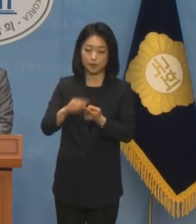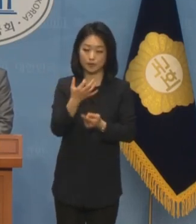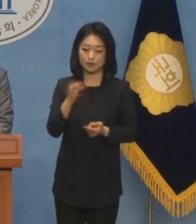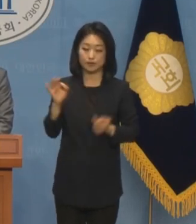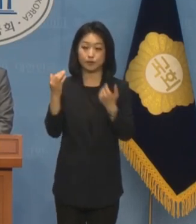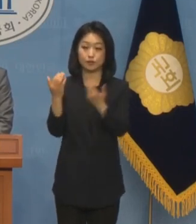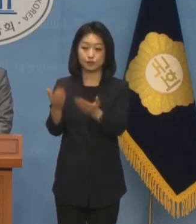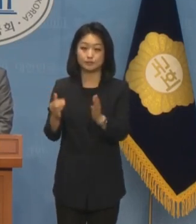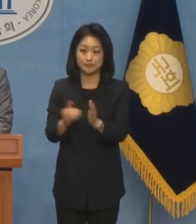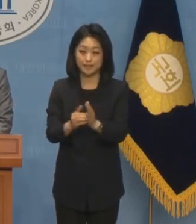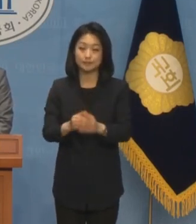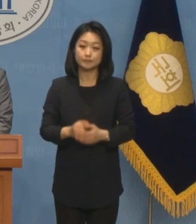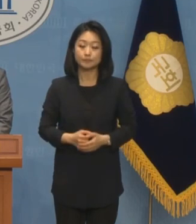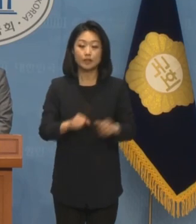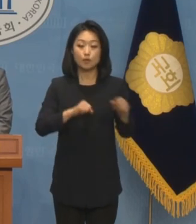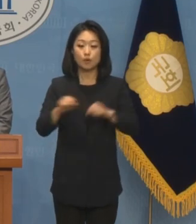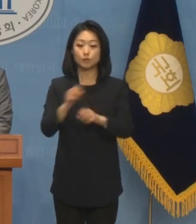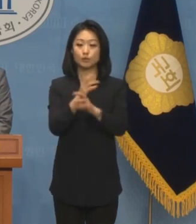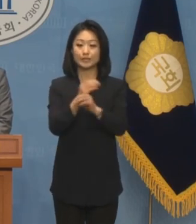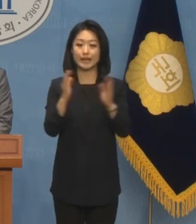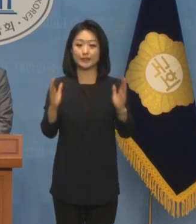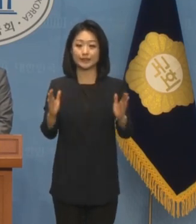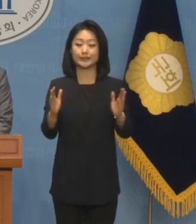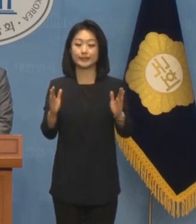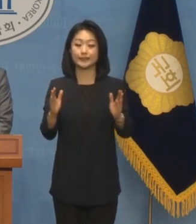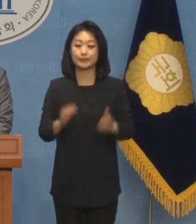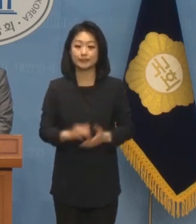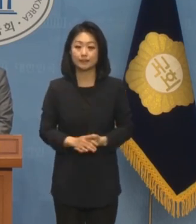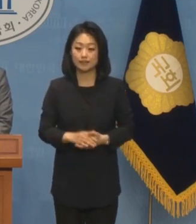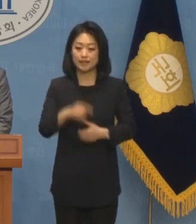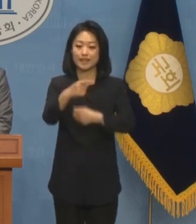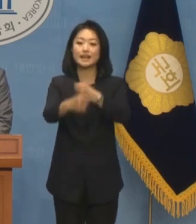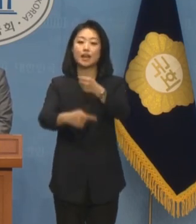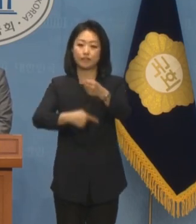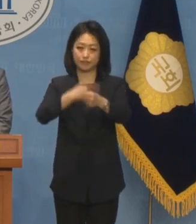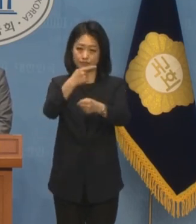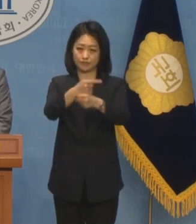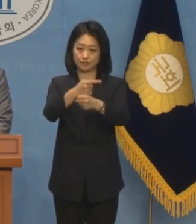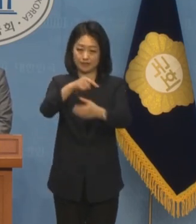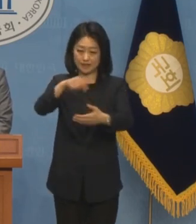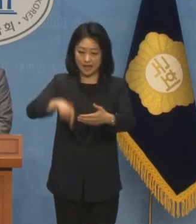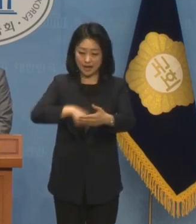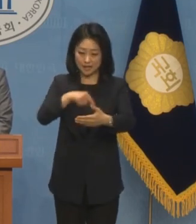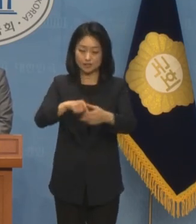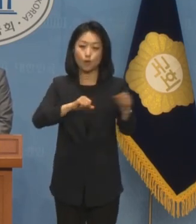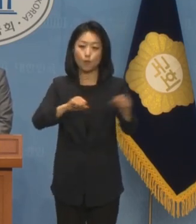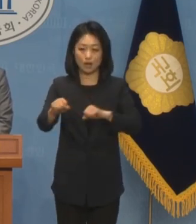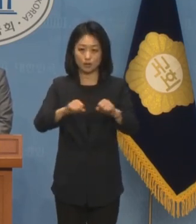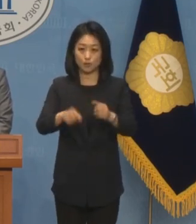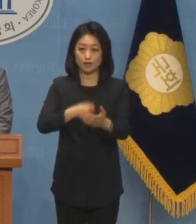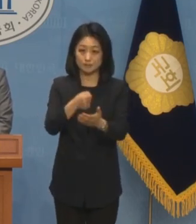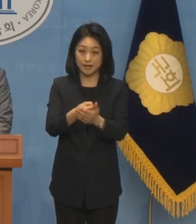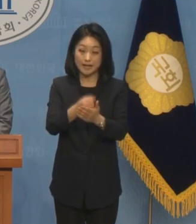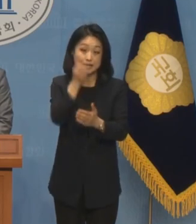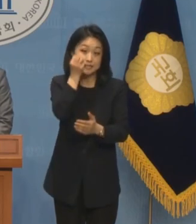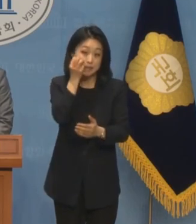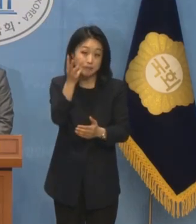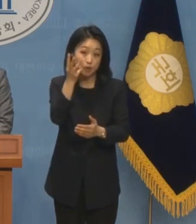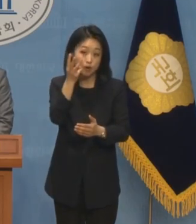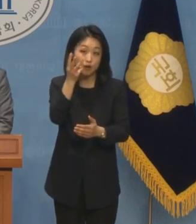것입니다 그리고 활동 기간은 1년 이내 기간으로 활동 완료하는데 3개월